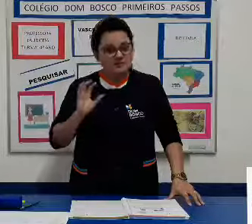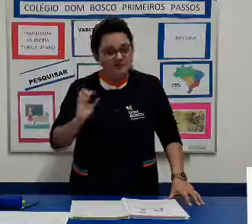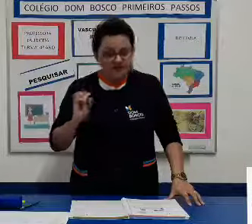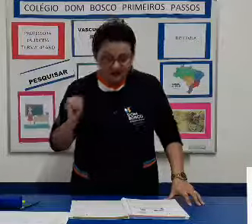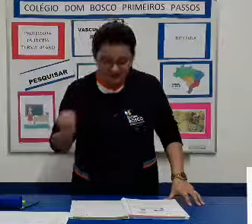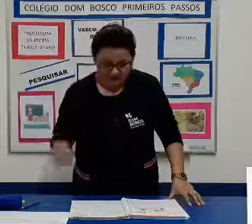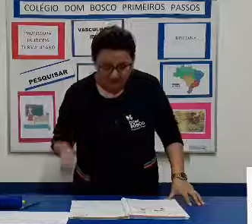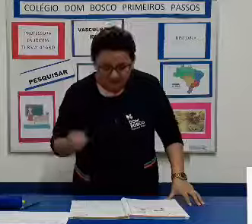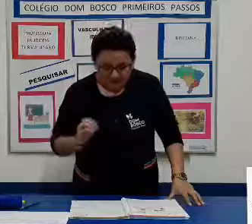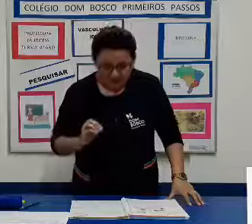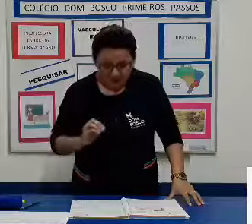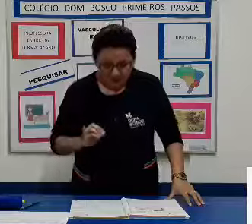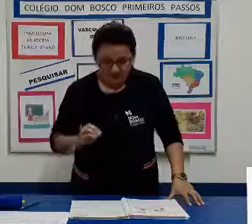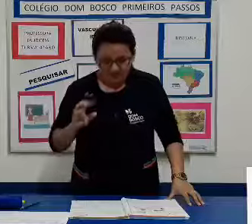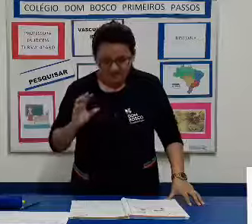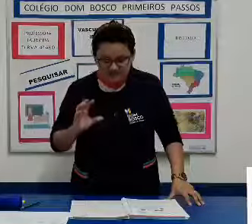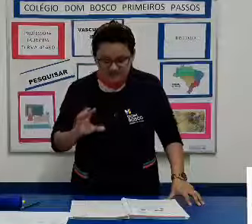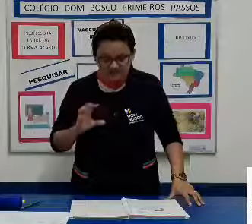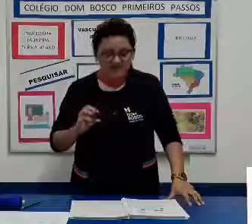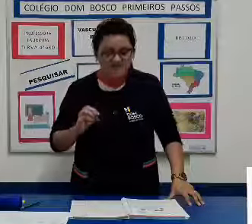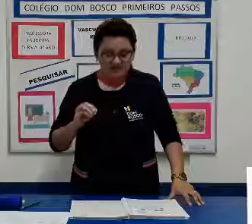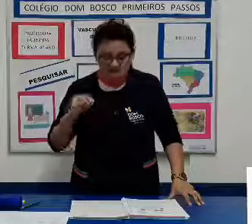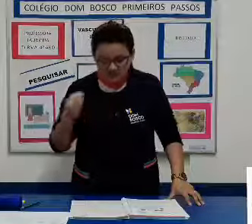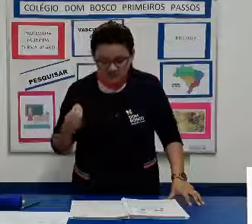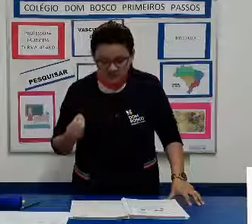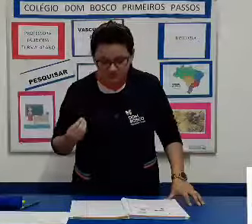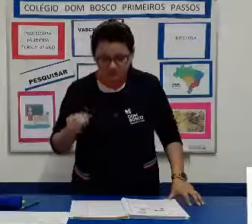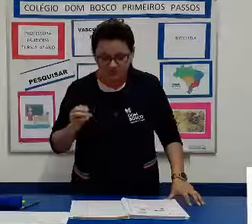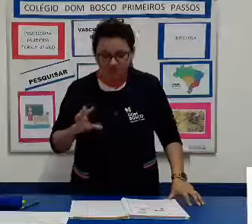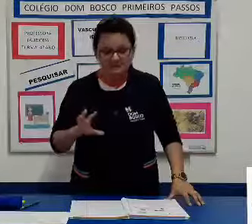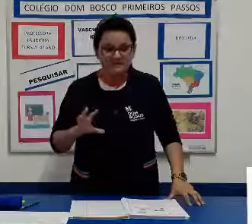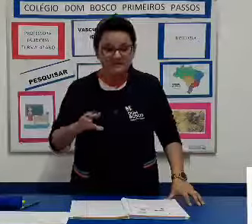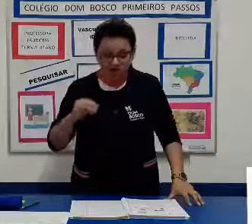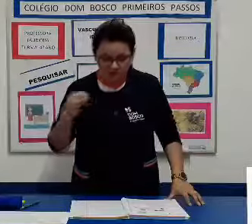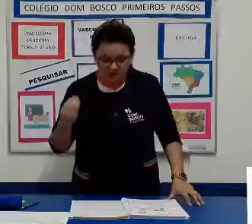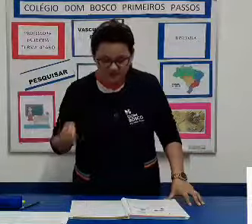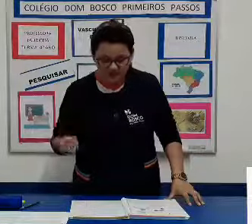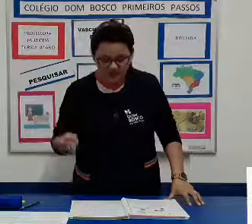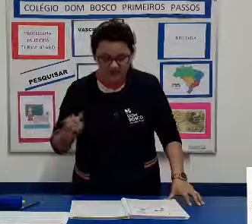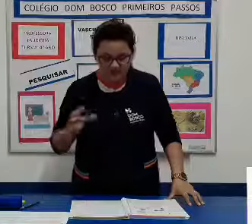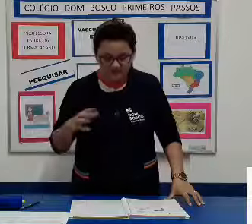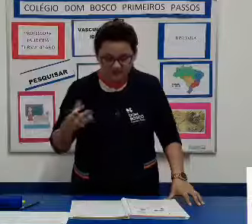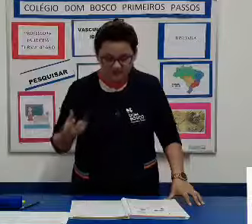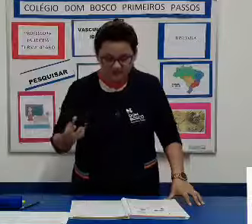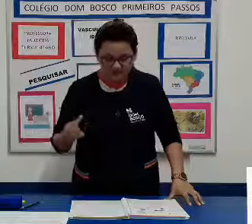dar uma clareada. Ó, atualmente, as redes sociais são instrumentos fundamentais na organização de manifestação.